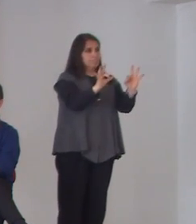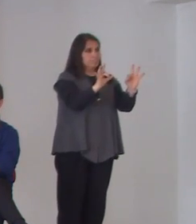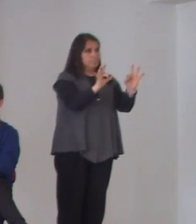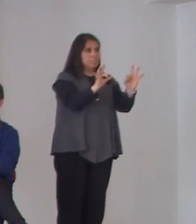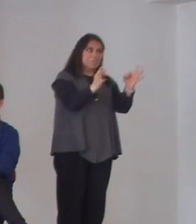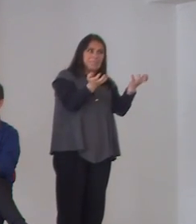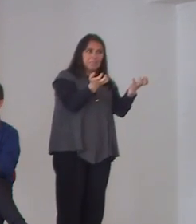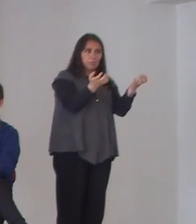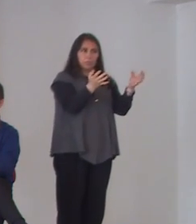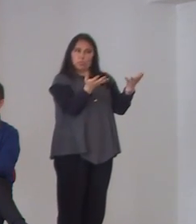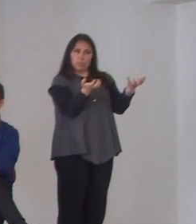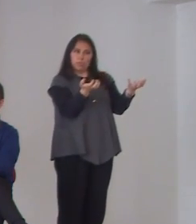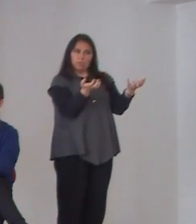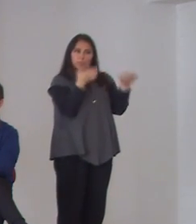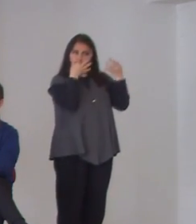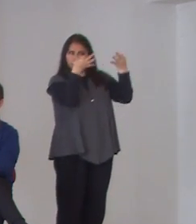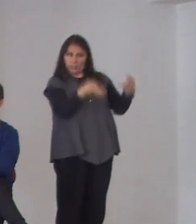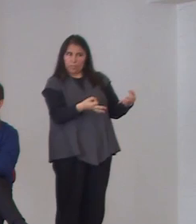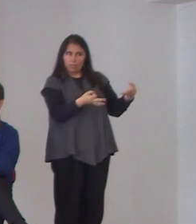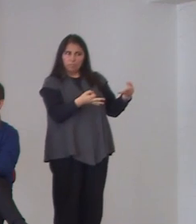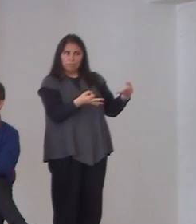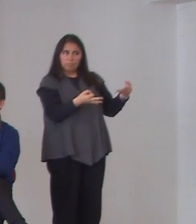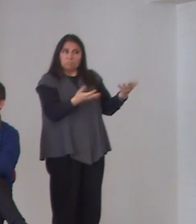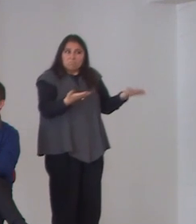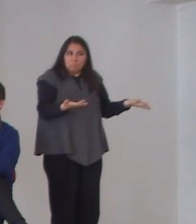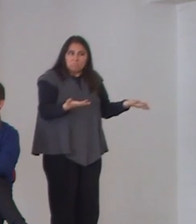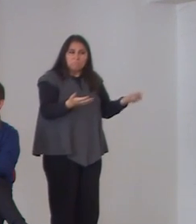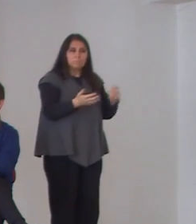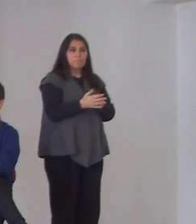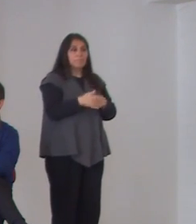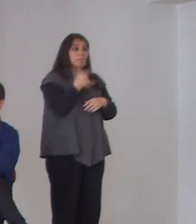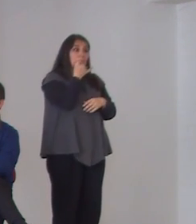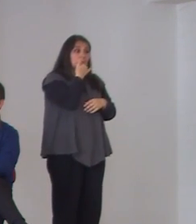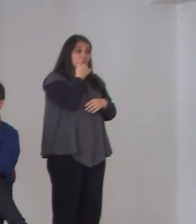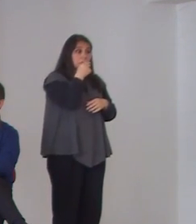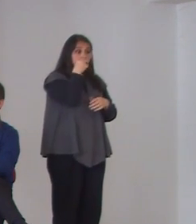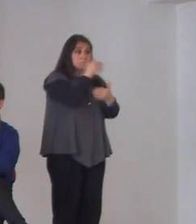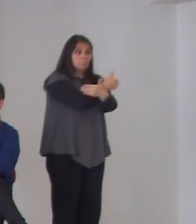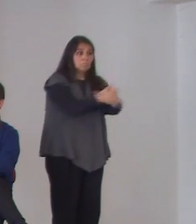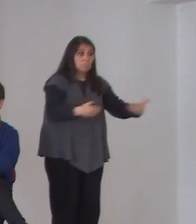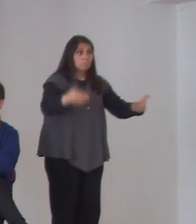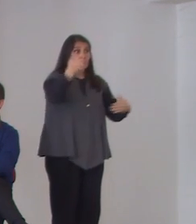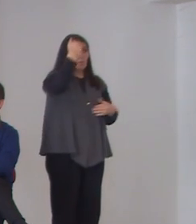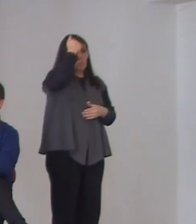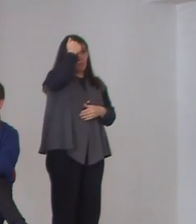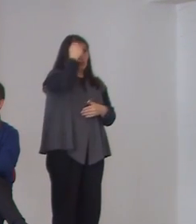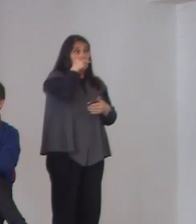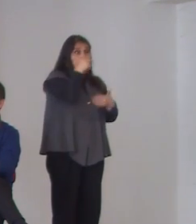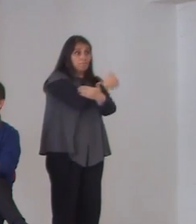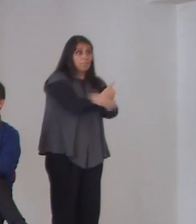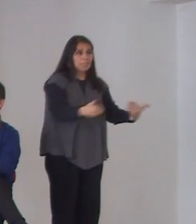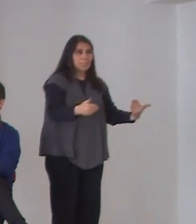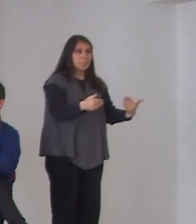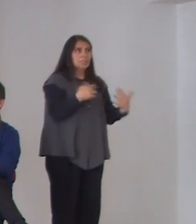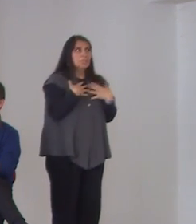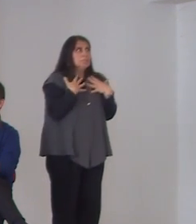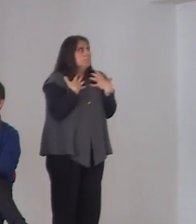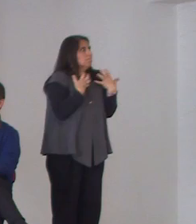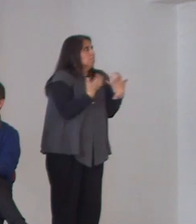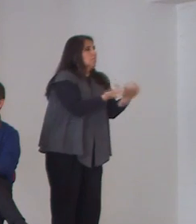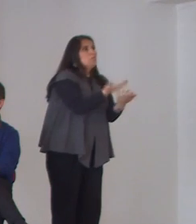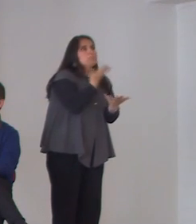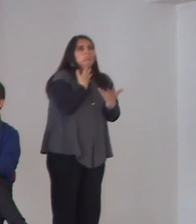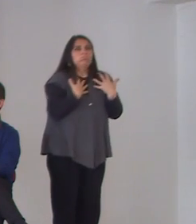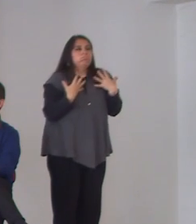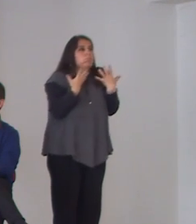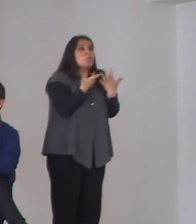es como que realmente al docente de educación infantil le apasiona el tema. Y entonces como